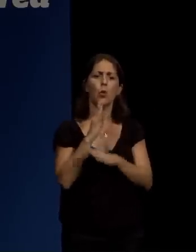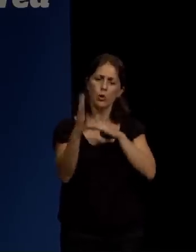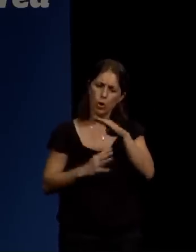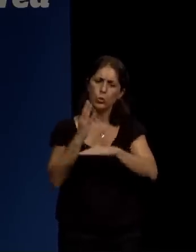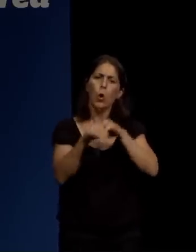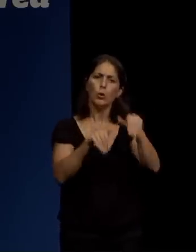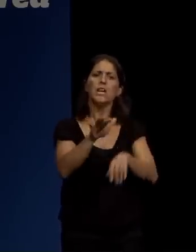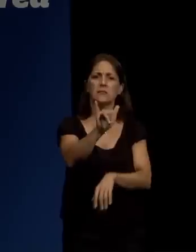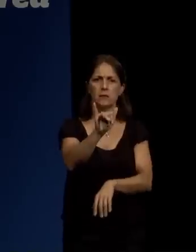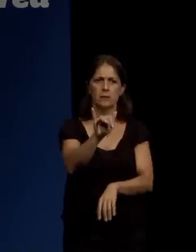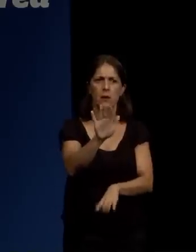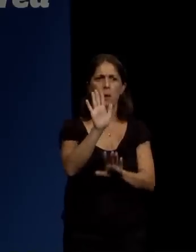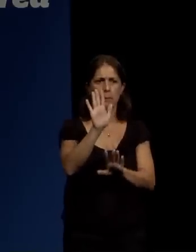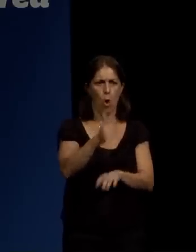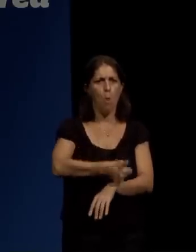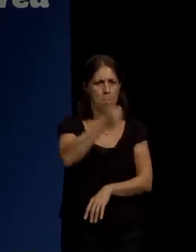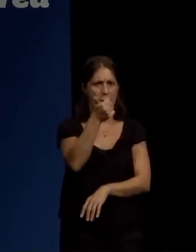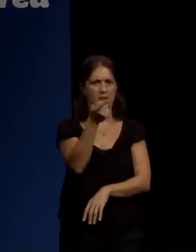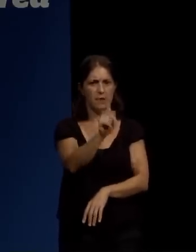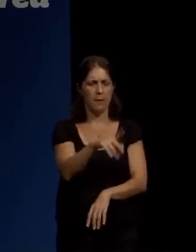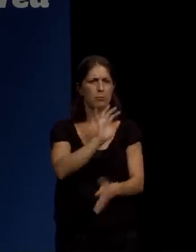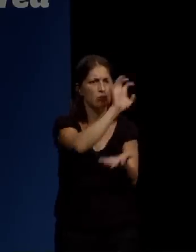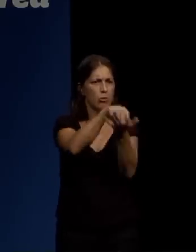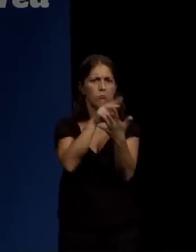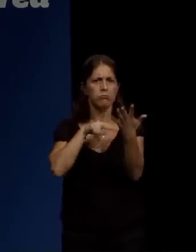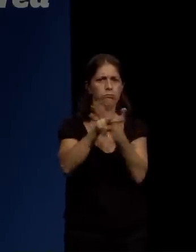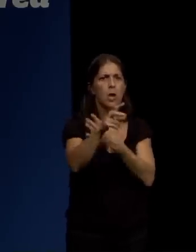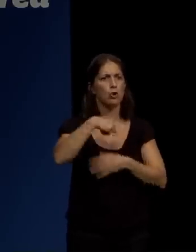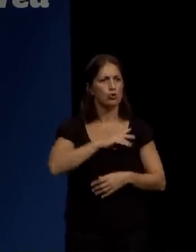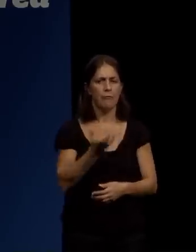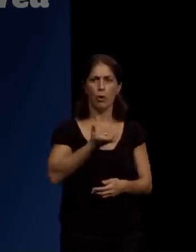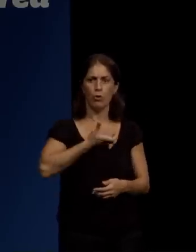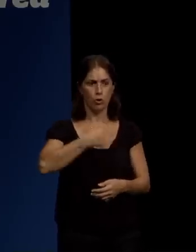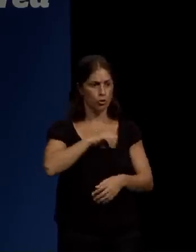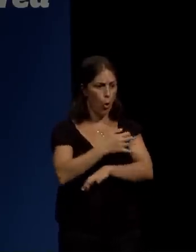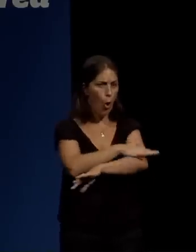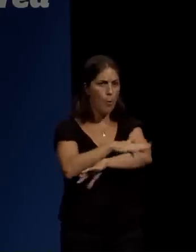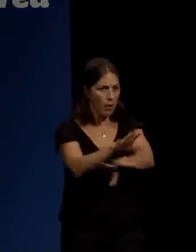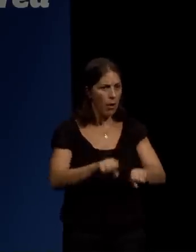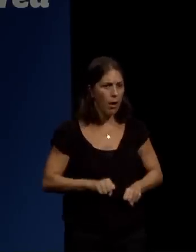máis. É transparencia institucional como a que levamos practicando nos concellos onde gobernamos.